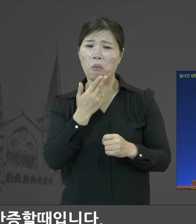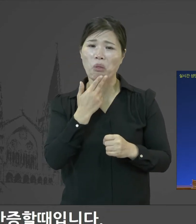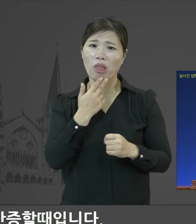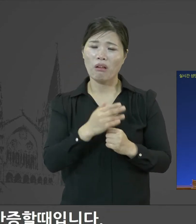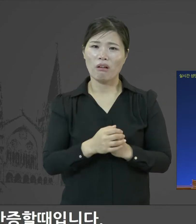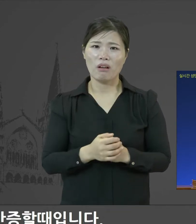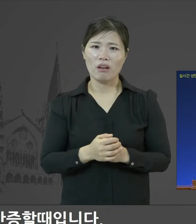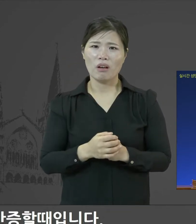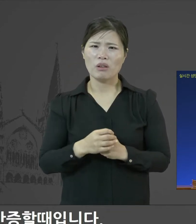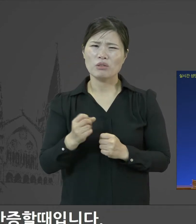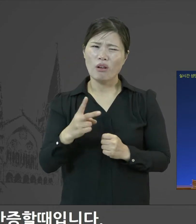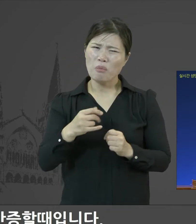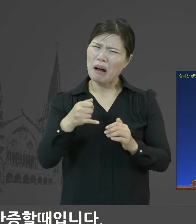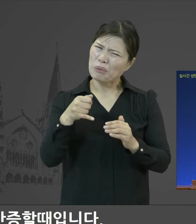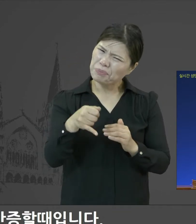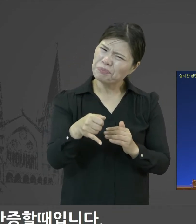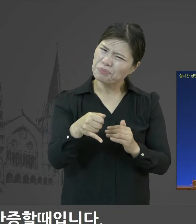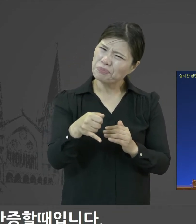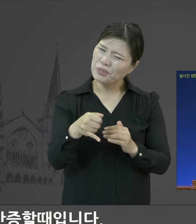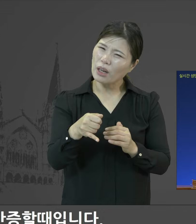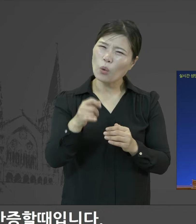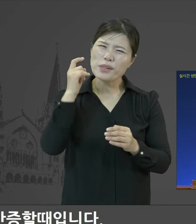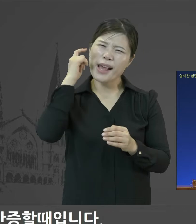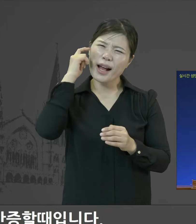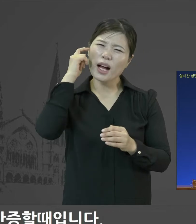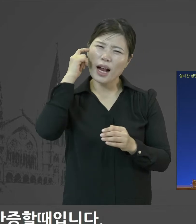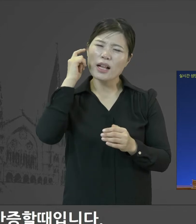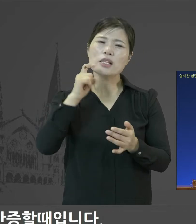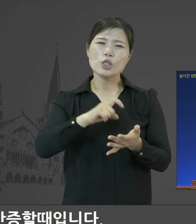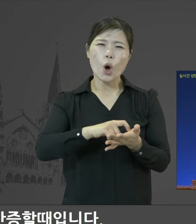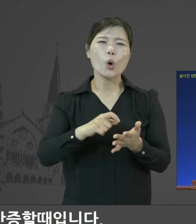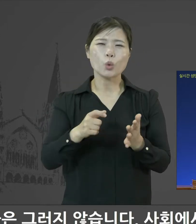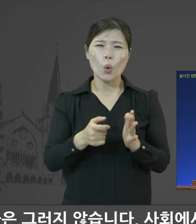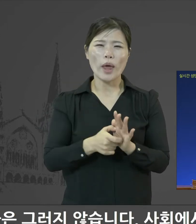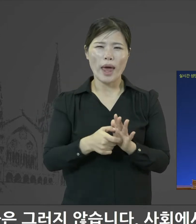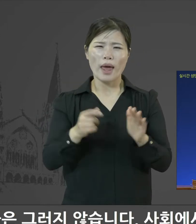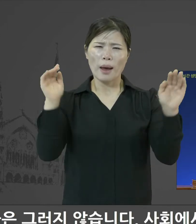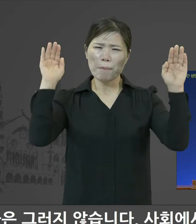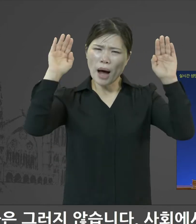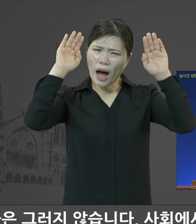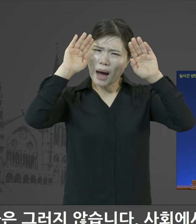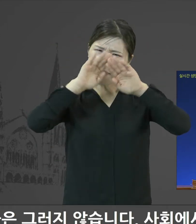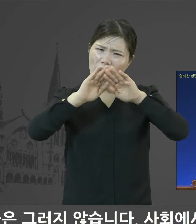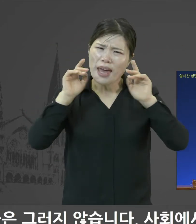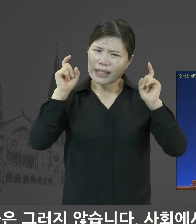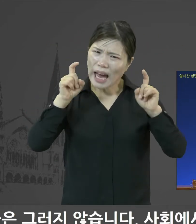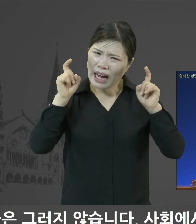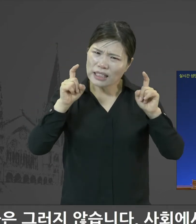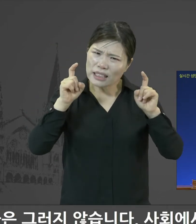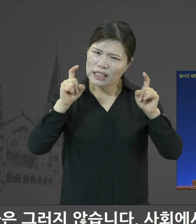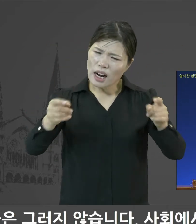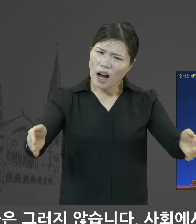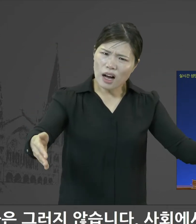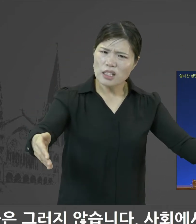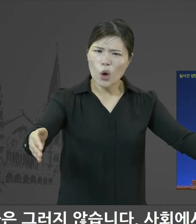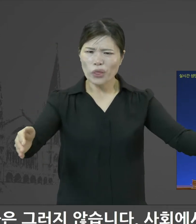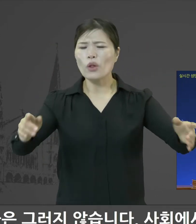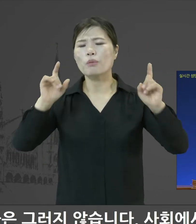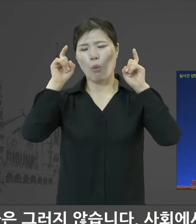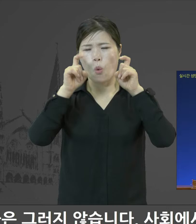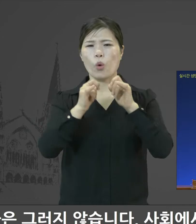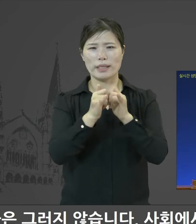변두리에서도 가장 끝에 있다고 봐도 과언이 아닌 그런 밤에 양을 치는 목자들이었죠. 근데